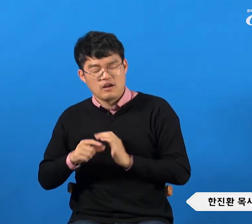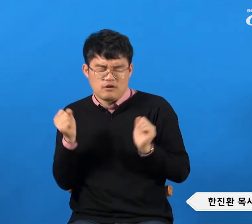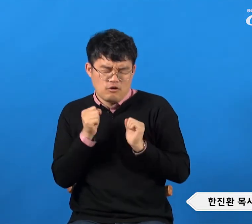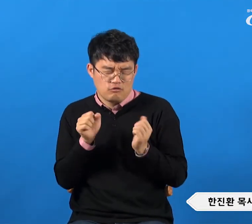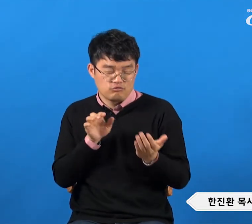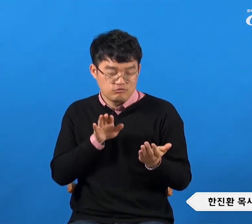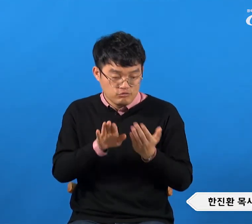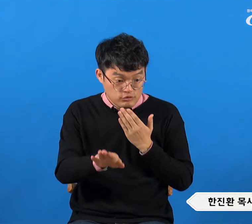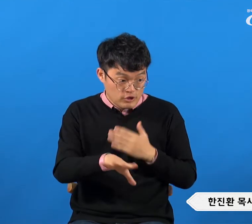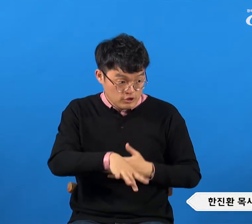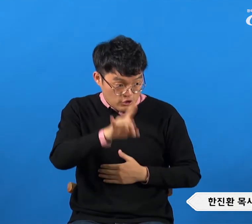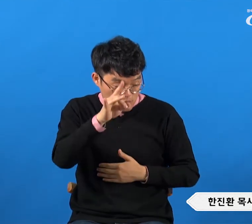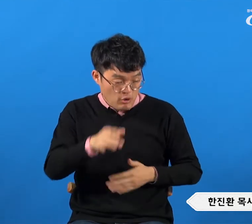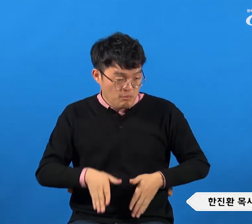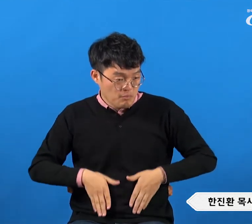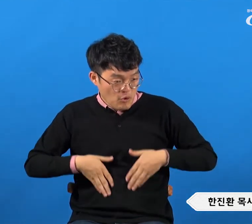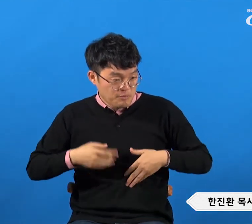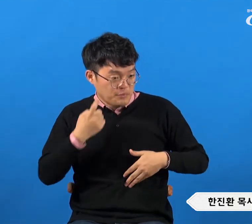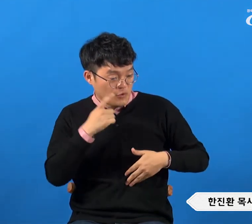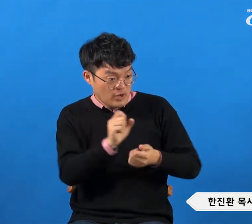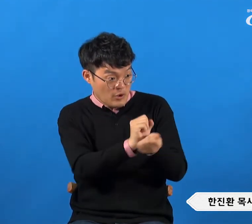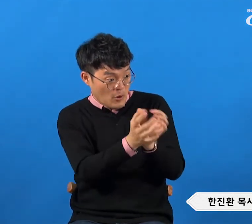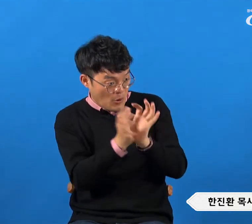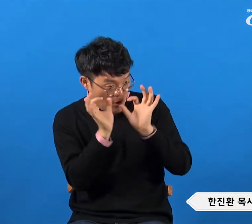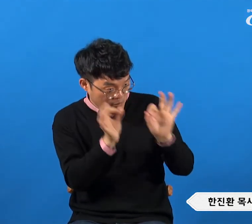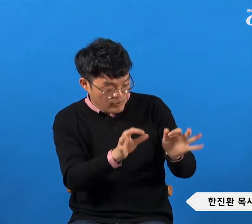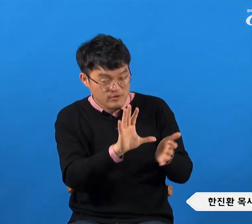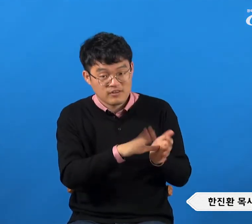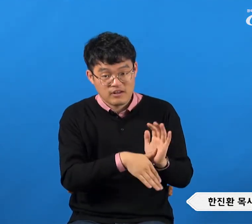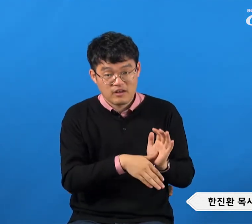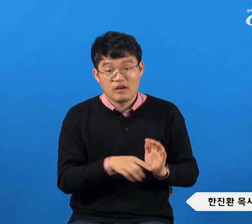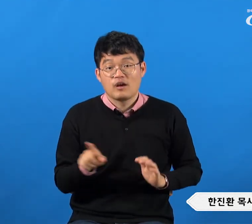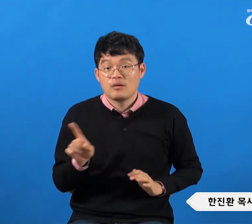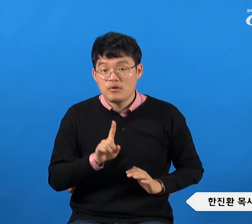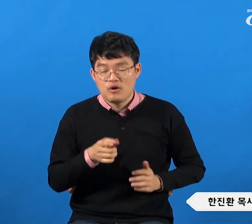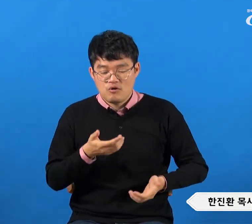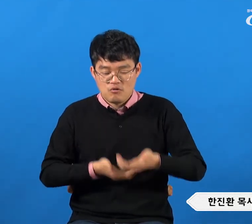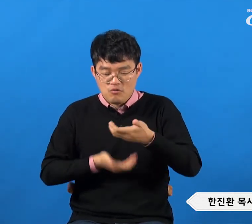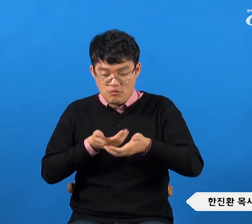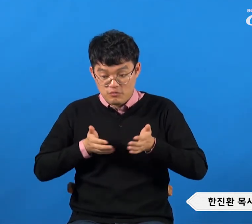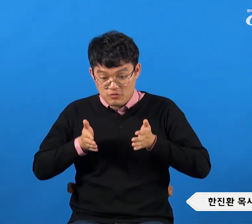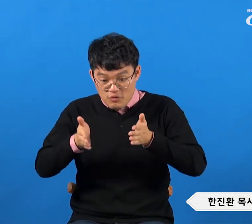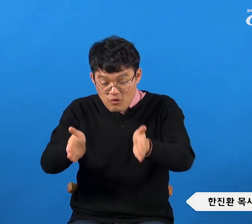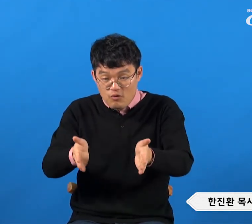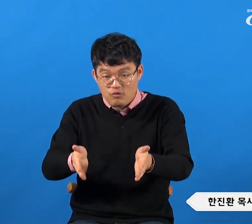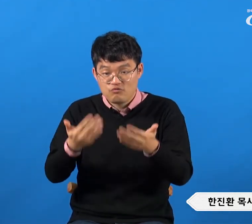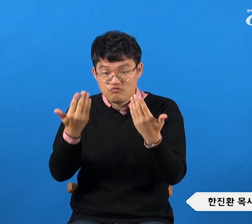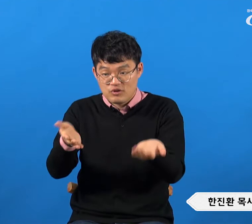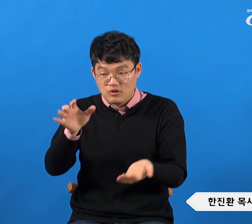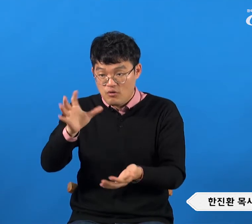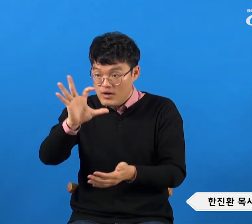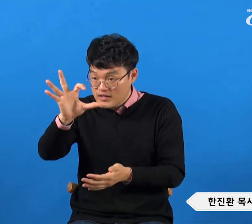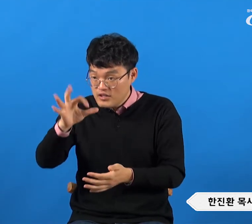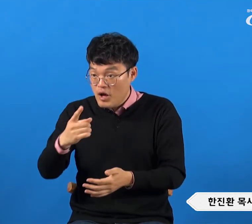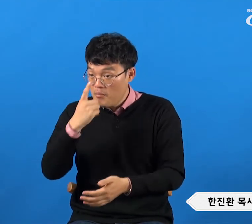개나리꽃이 핀 것을 볼 때, 고속도로 휴게소 화장실에서 멋진 명언을 발견했을 때,